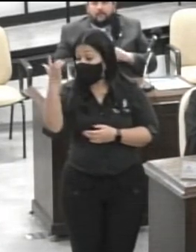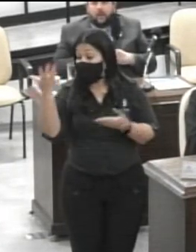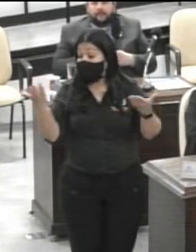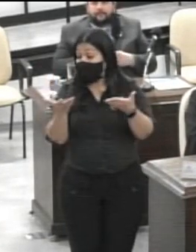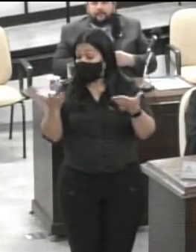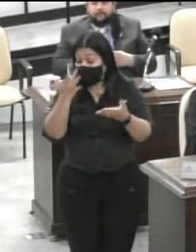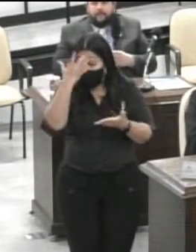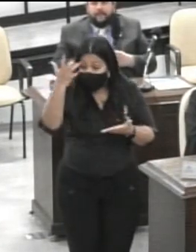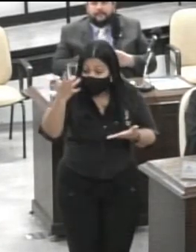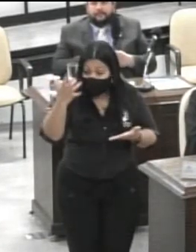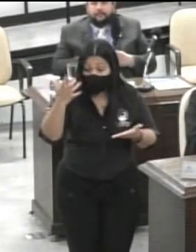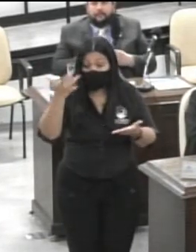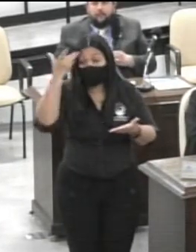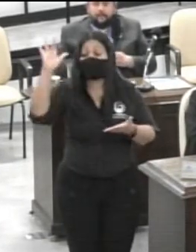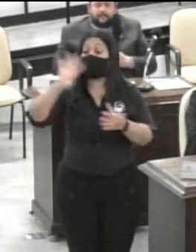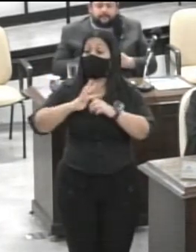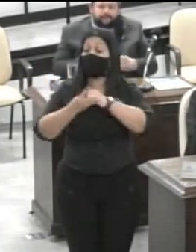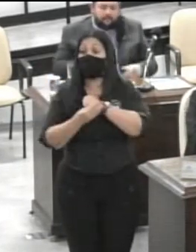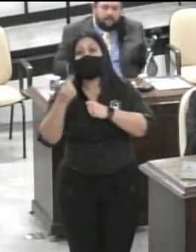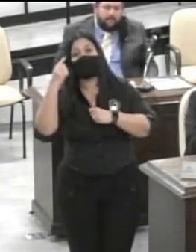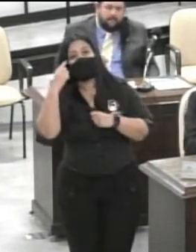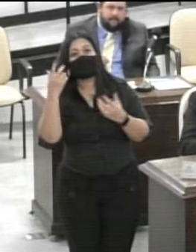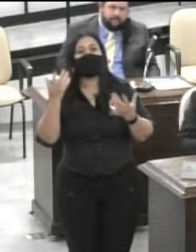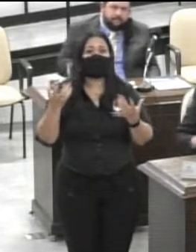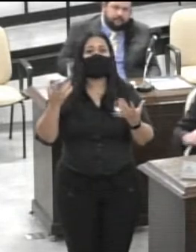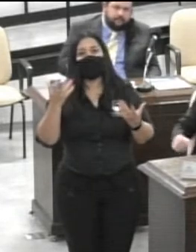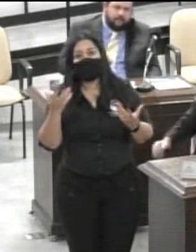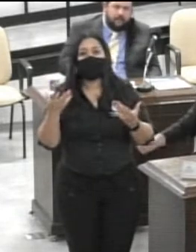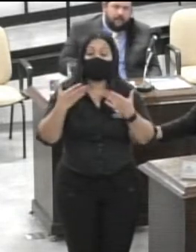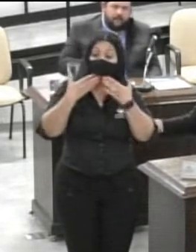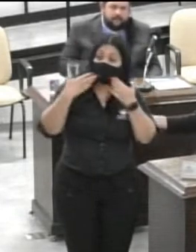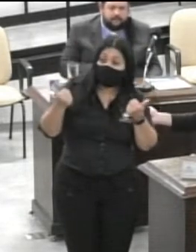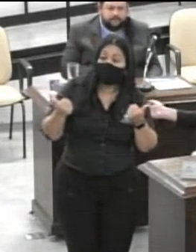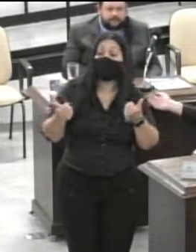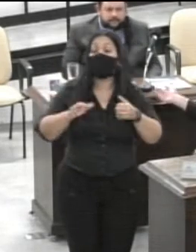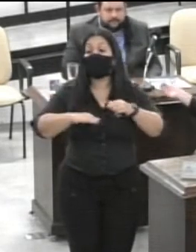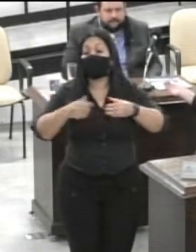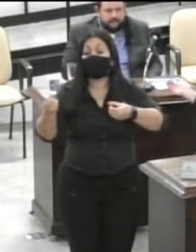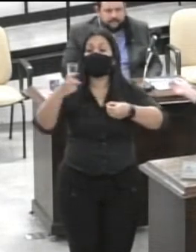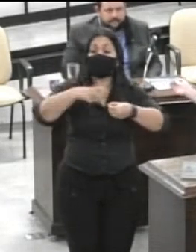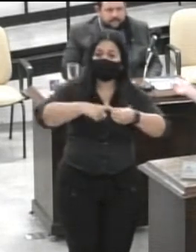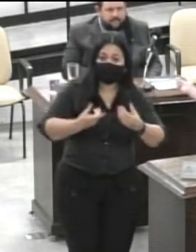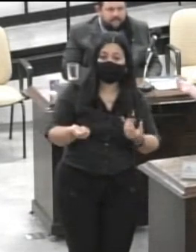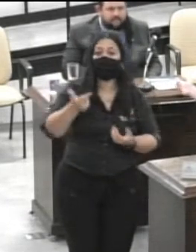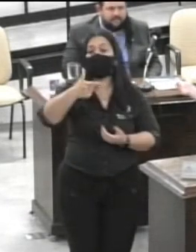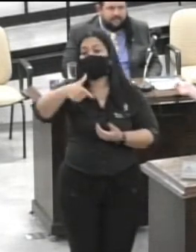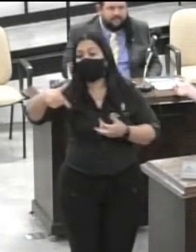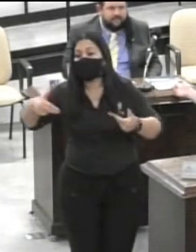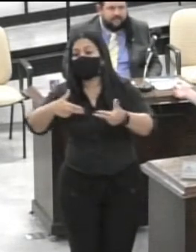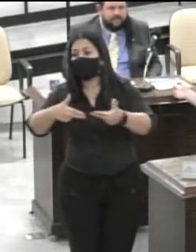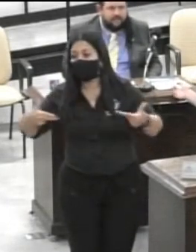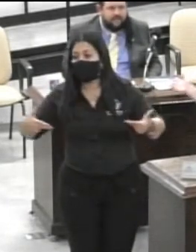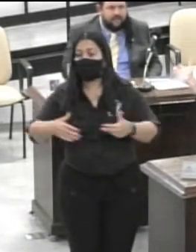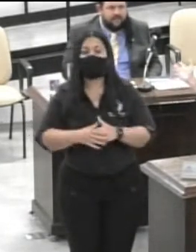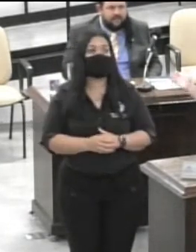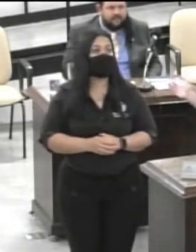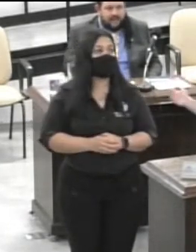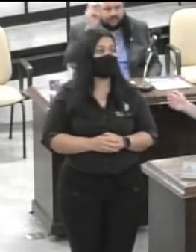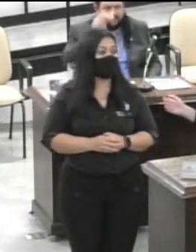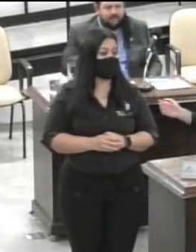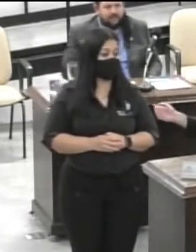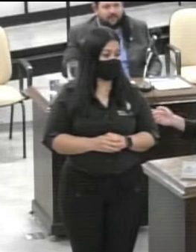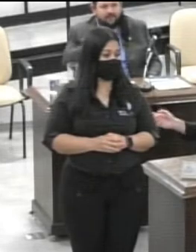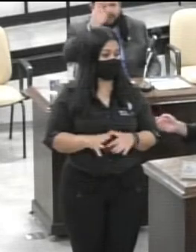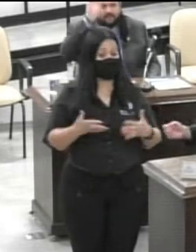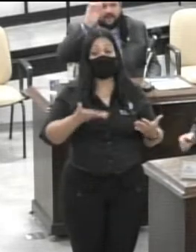realmente esse Covid. Quando você imagina que a coisa acabou, está voltando, outras variantes. E não é